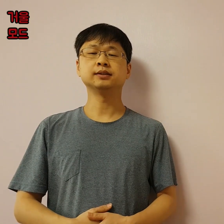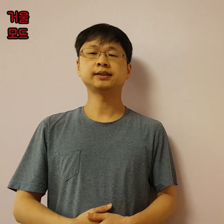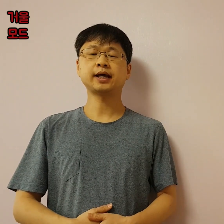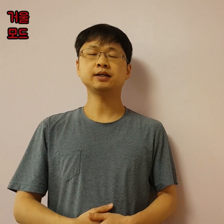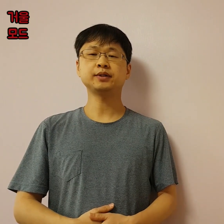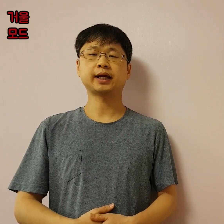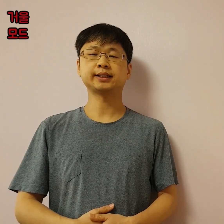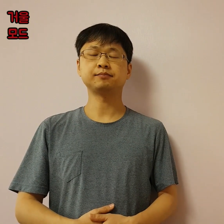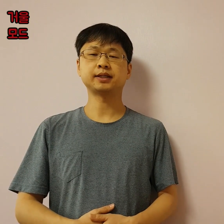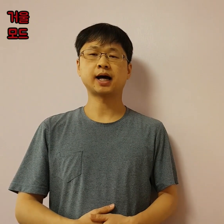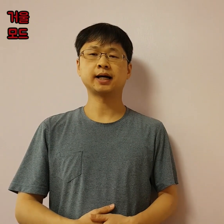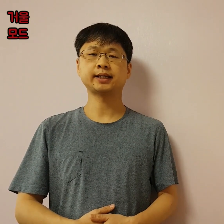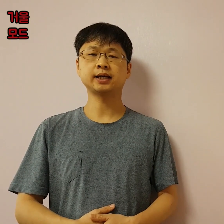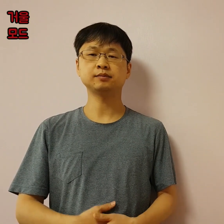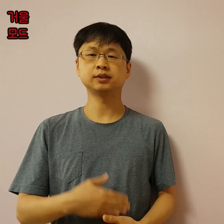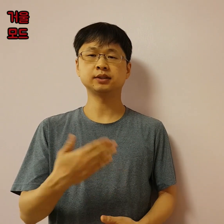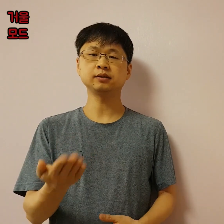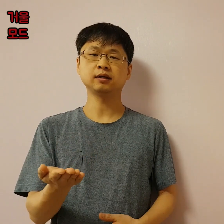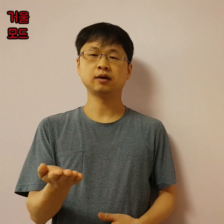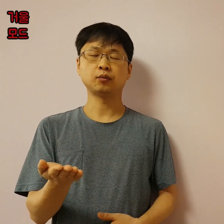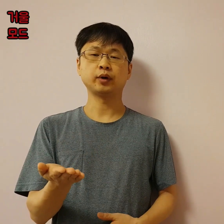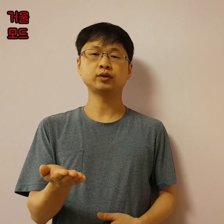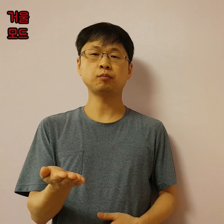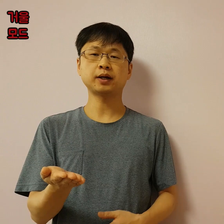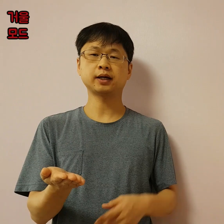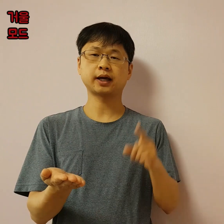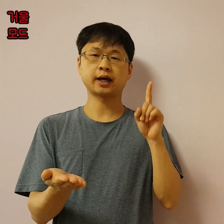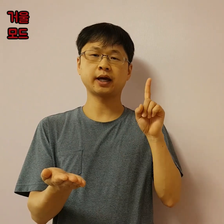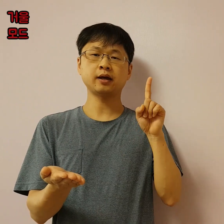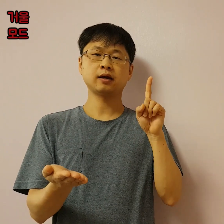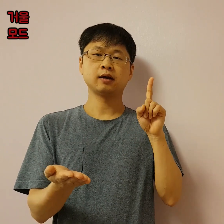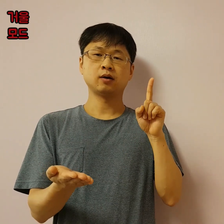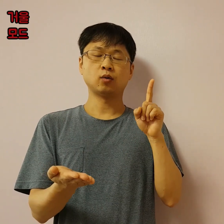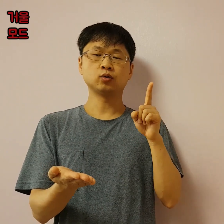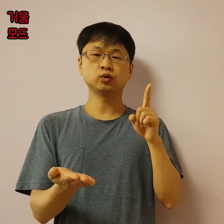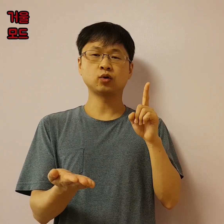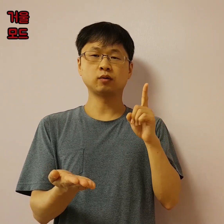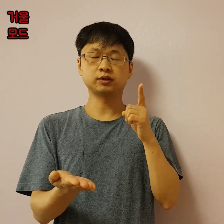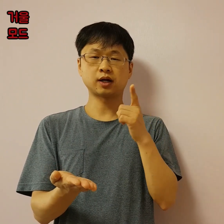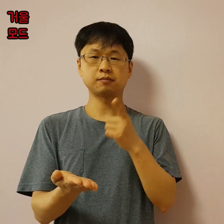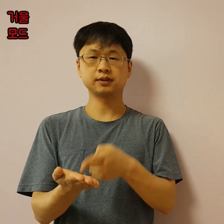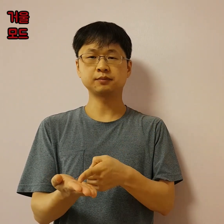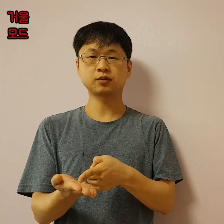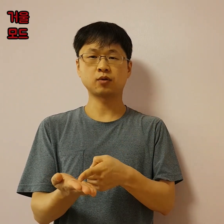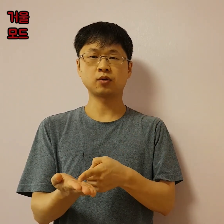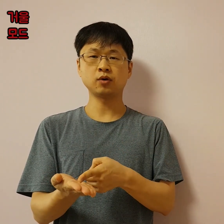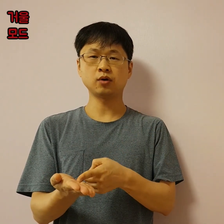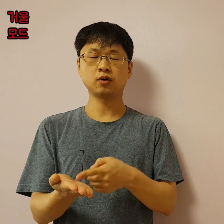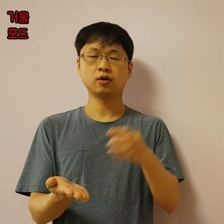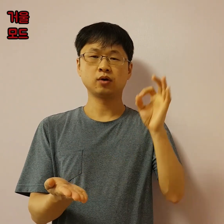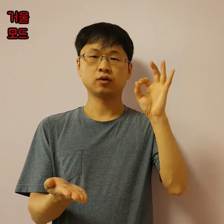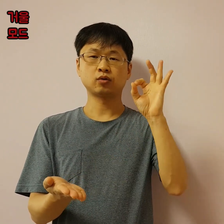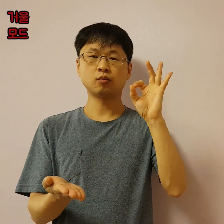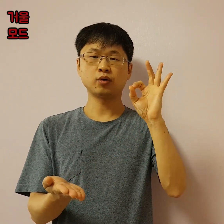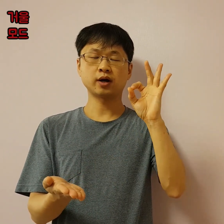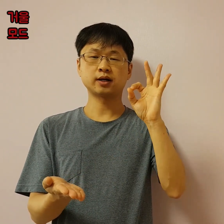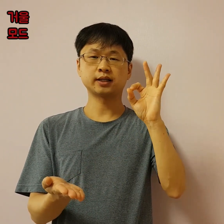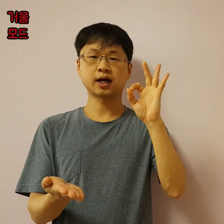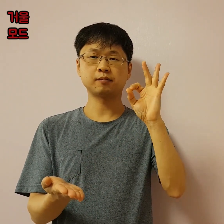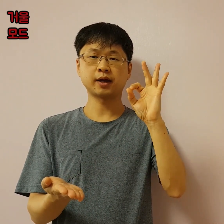다음은 세금이 되겠습니다. 세금은 왼손 바닥에 오른손 검지를 한번 짚고 돈 모양을 한